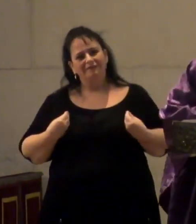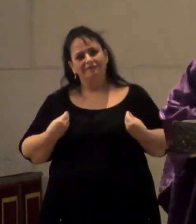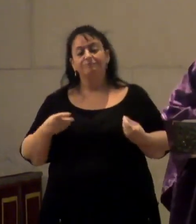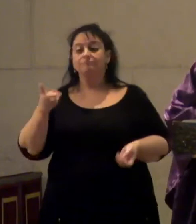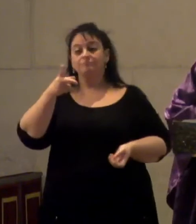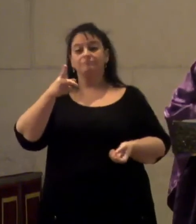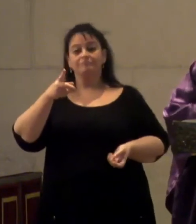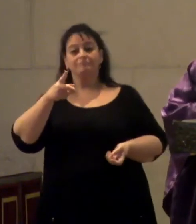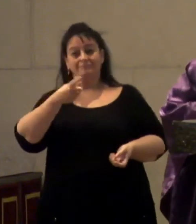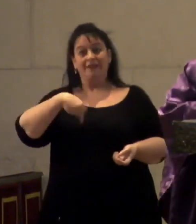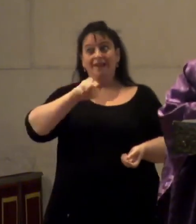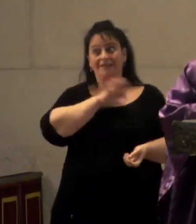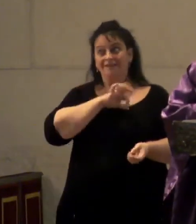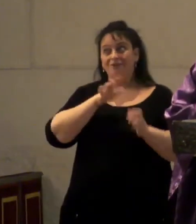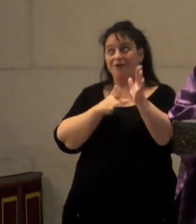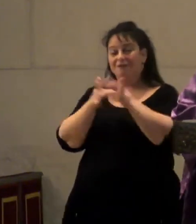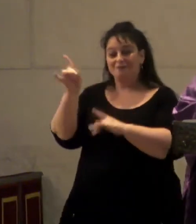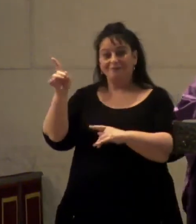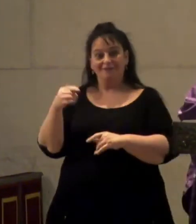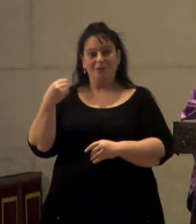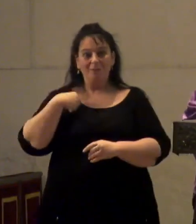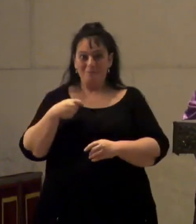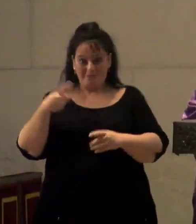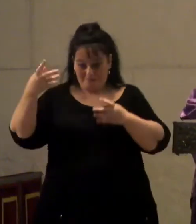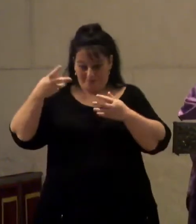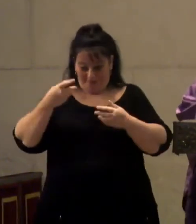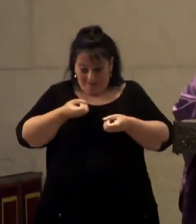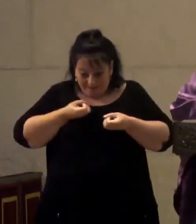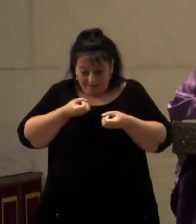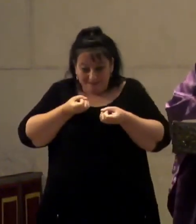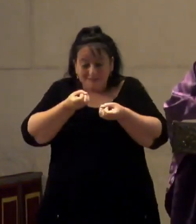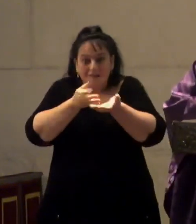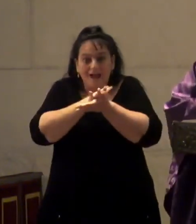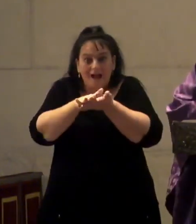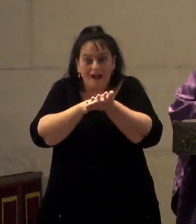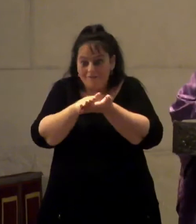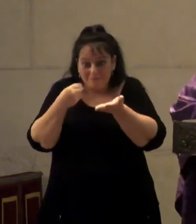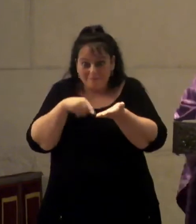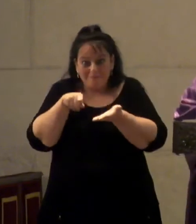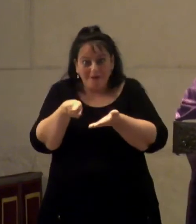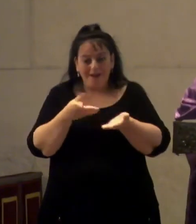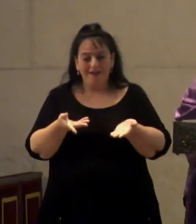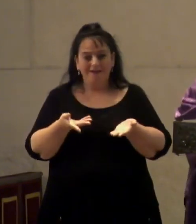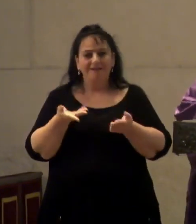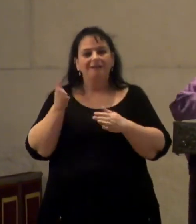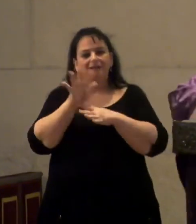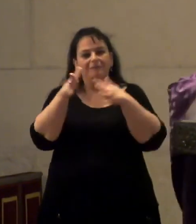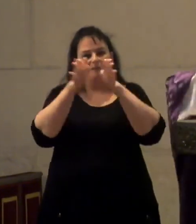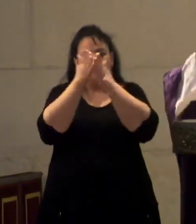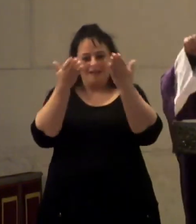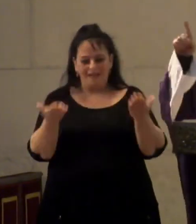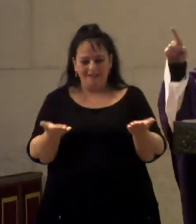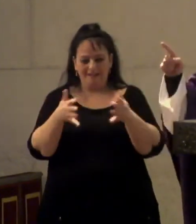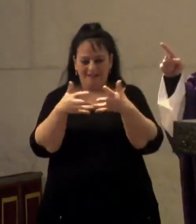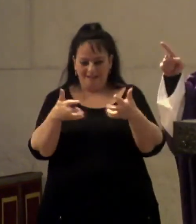Nuestro Señor Jesucristo, que lo está diciendo en este momento que nos presenta la Escritura,